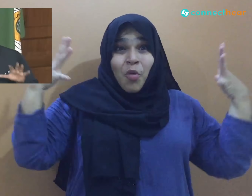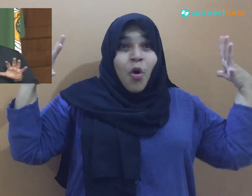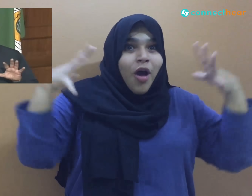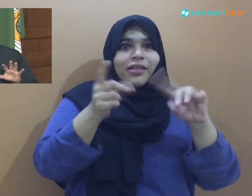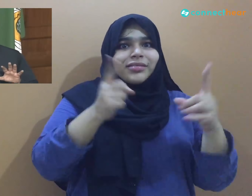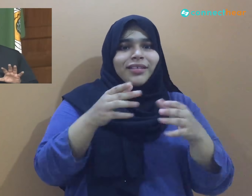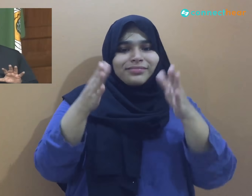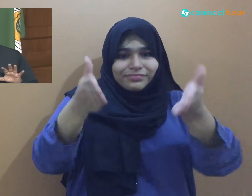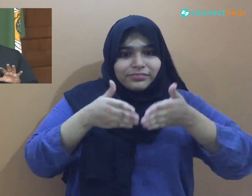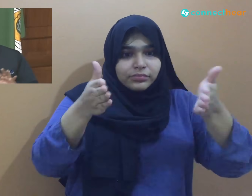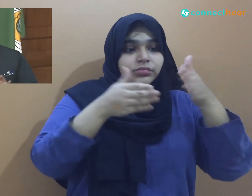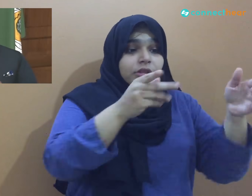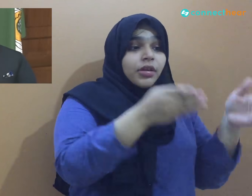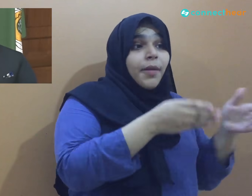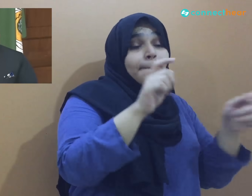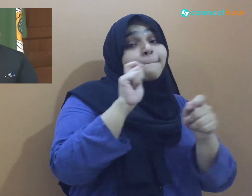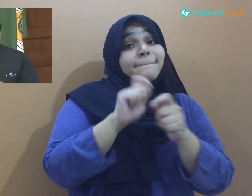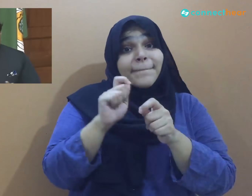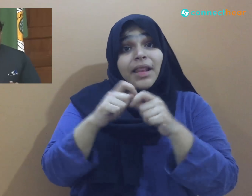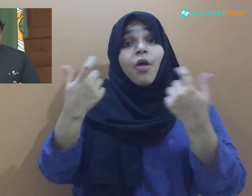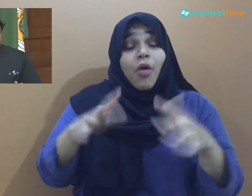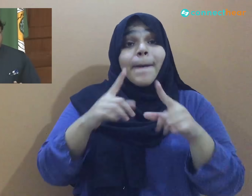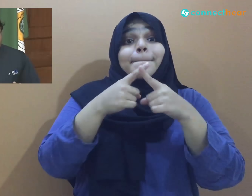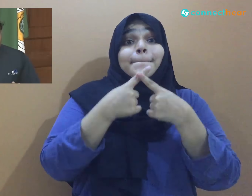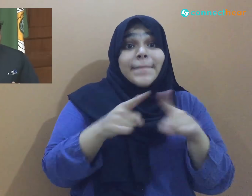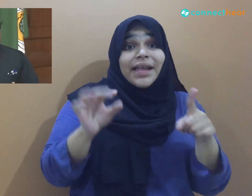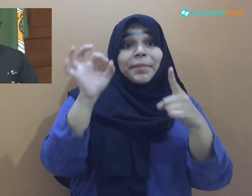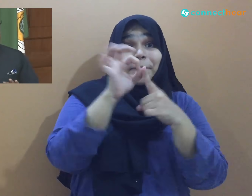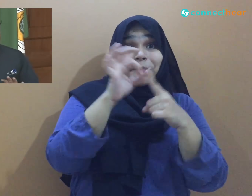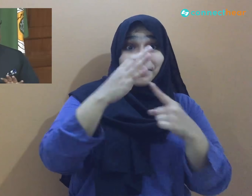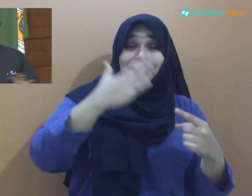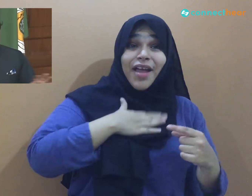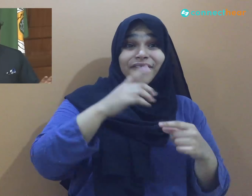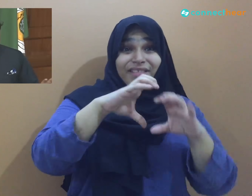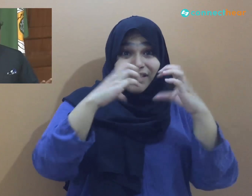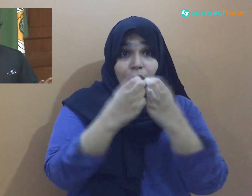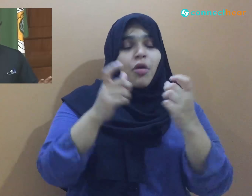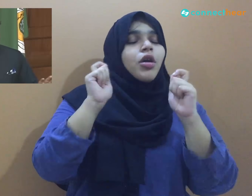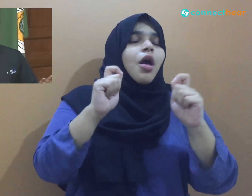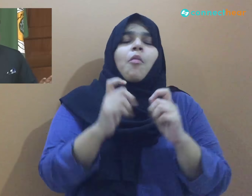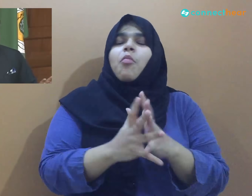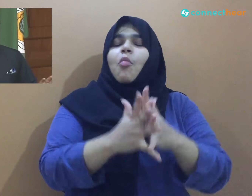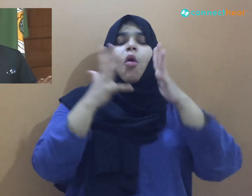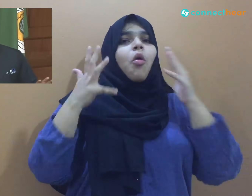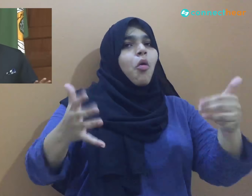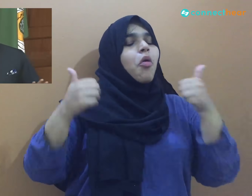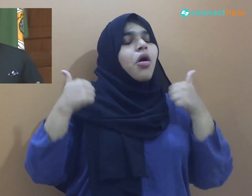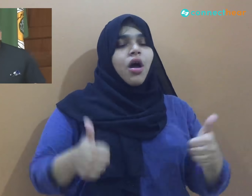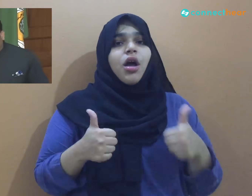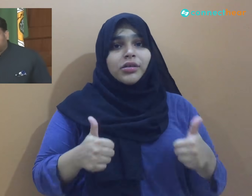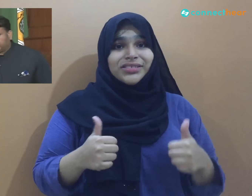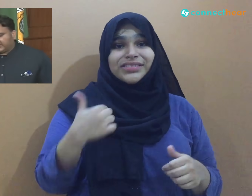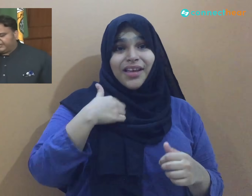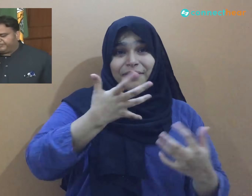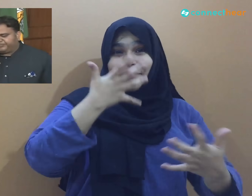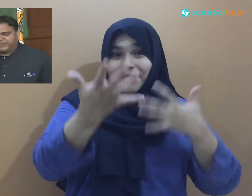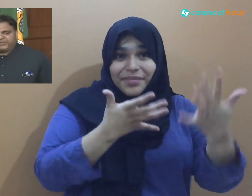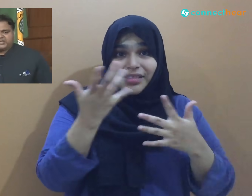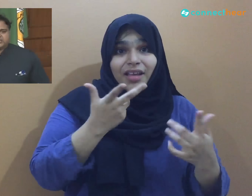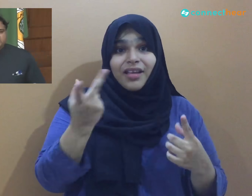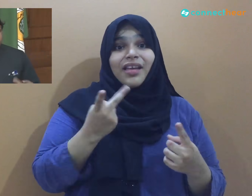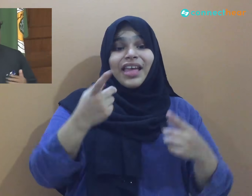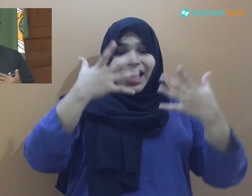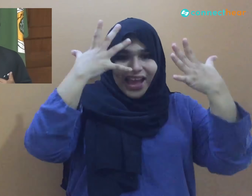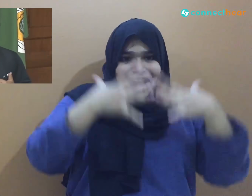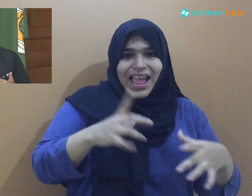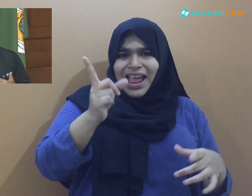ہو. تو لیکن یہ جو پرائیویٹ آرگنائزیشنز ہیں ان کا زبردست کام ہے. یہ سر ہم جس طرح میں بتا رہا تھا کہ ہم پی پی